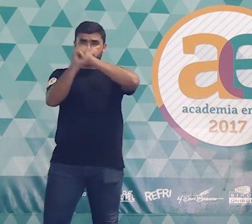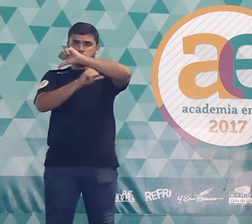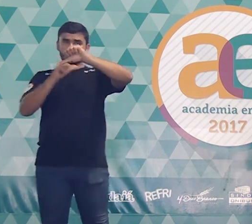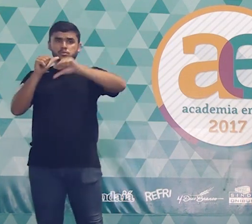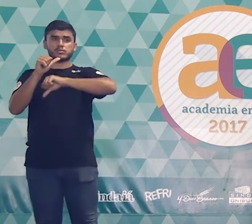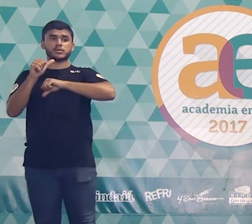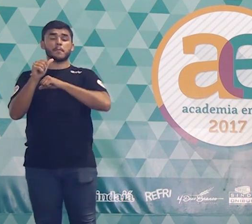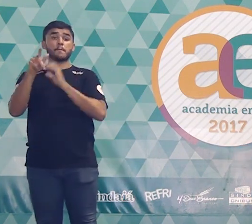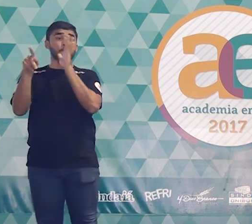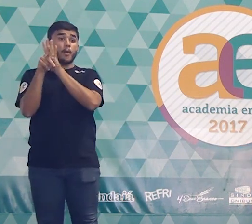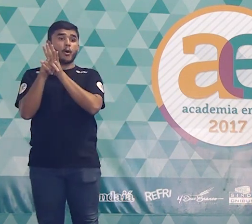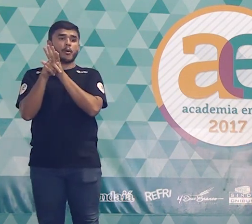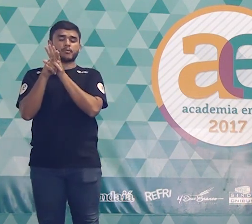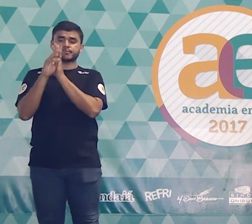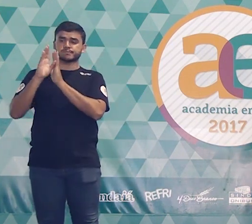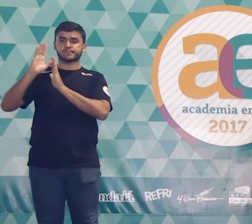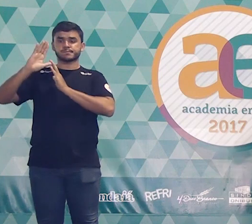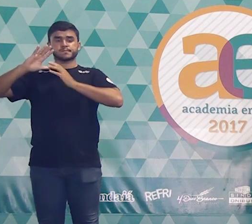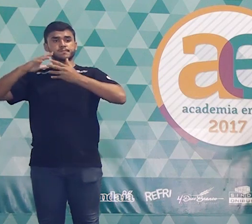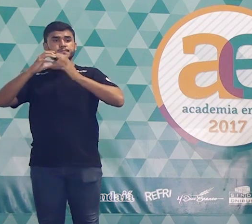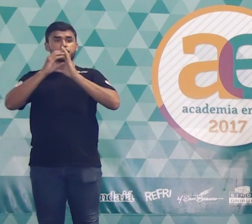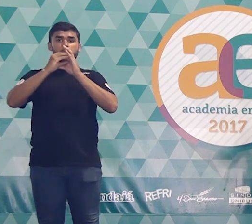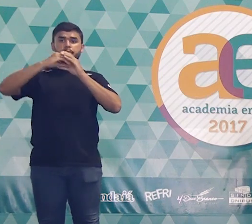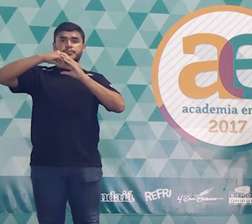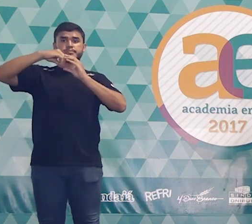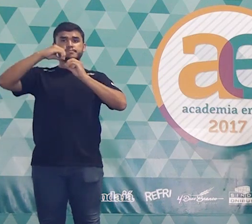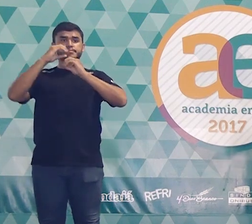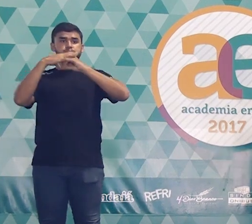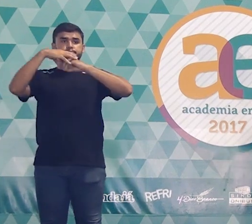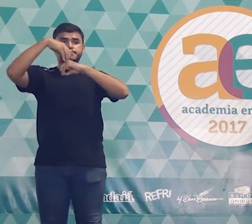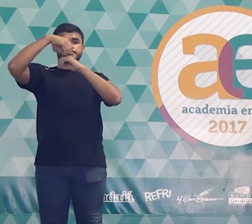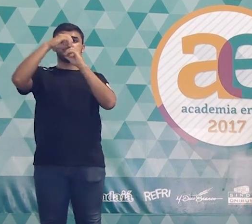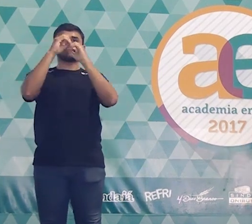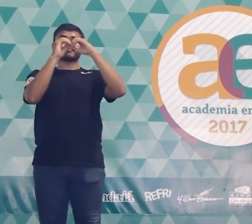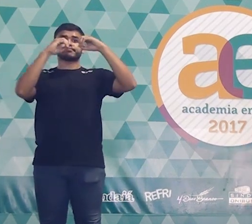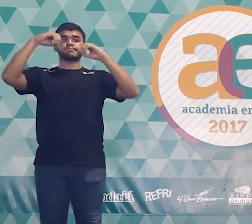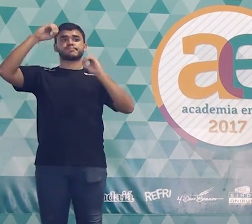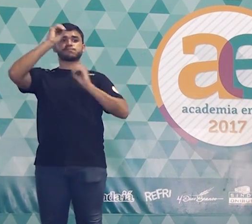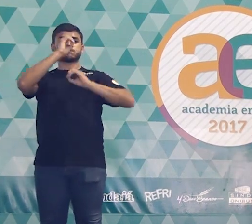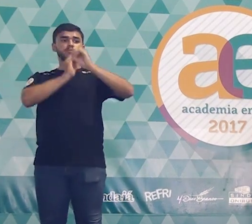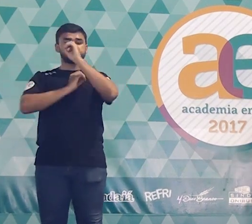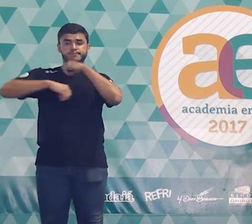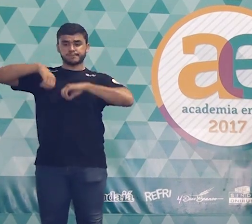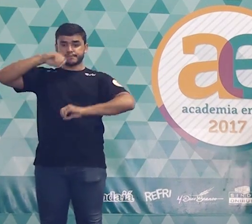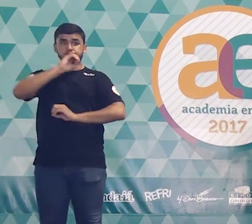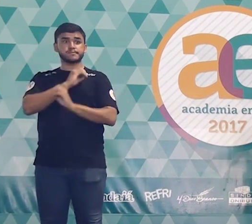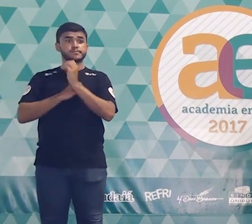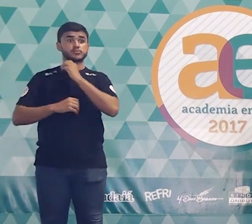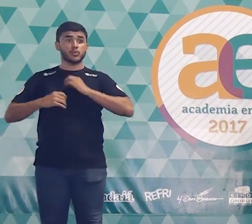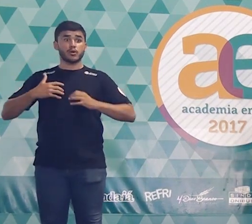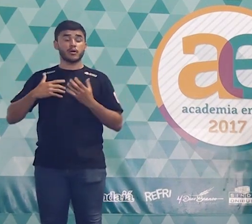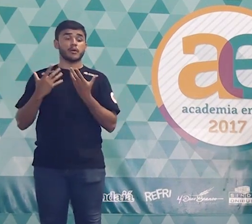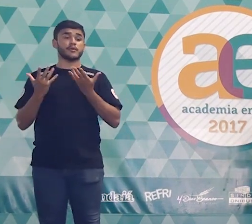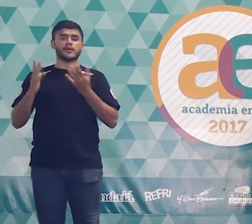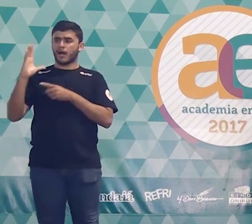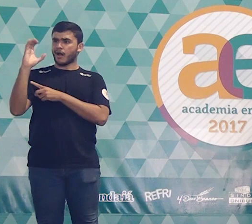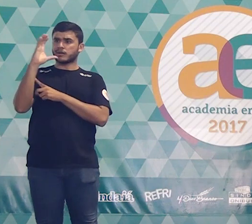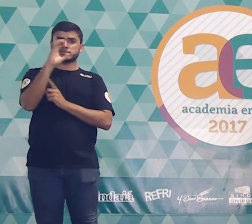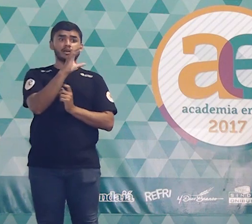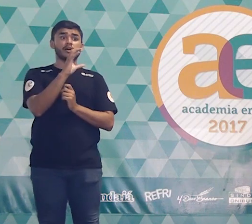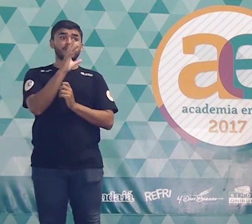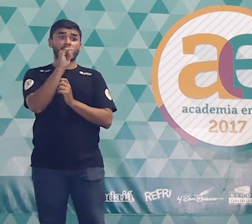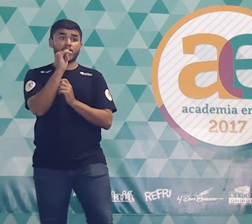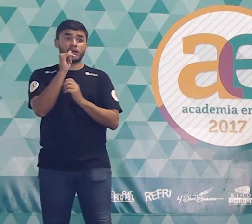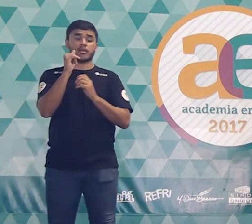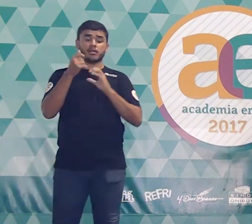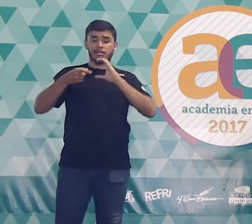E rapidamente eu vou ter uma quantidade de células anômalas enormes. Rodrigo, o que é que o câncer faz para nos matar? O câncer,